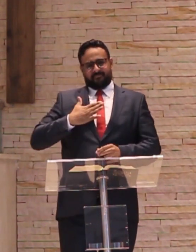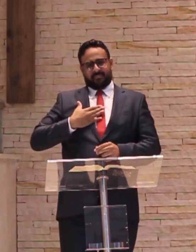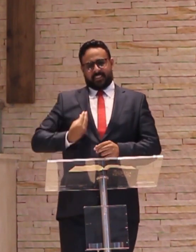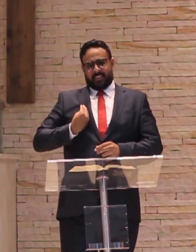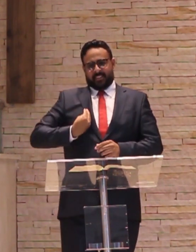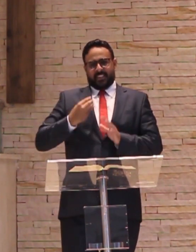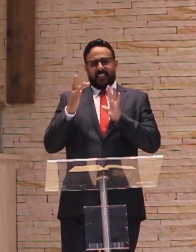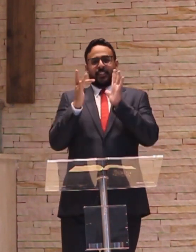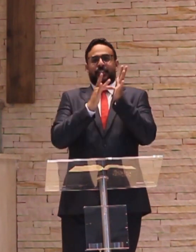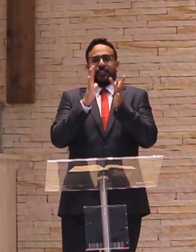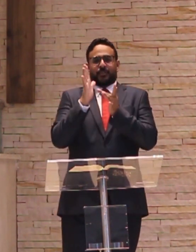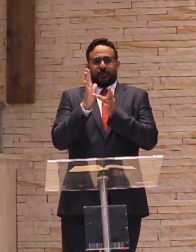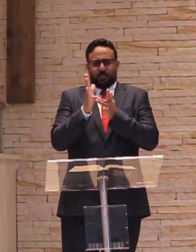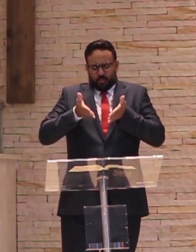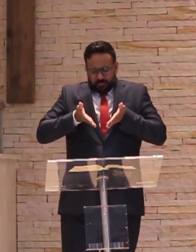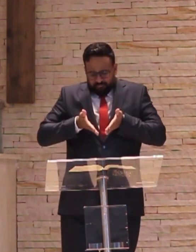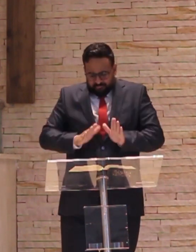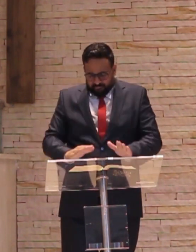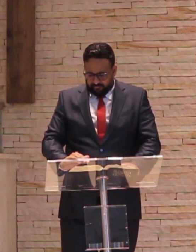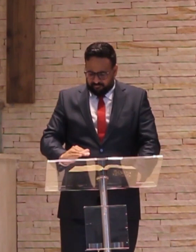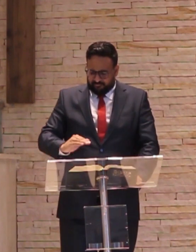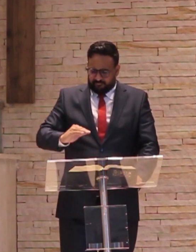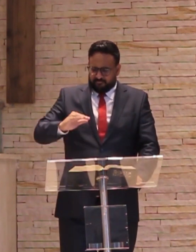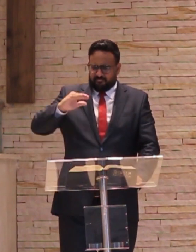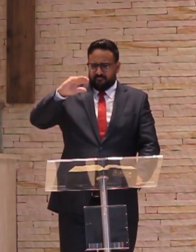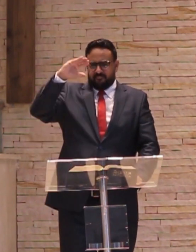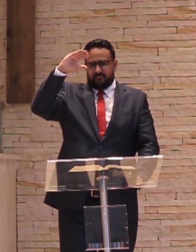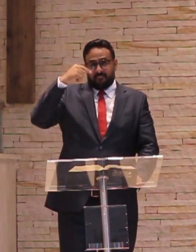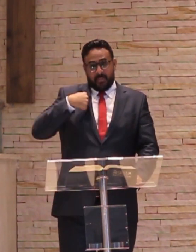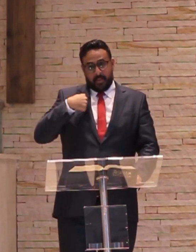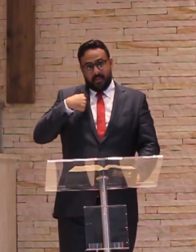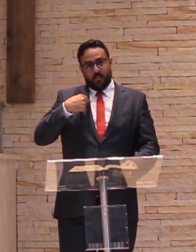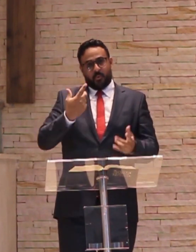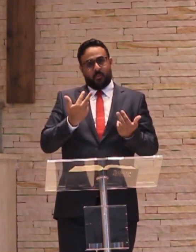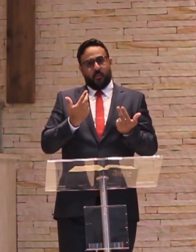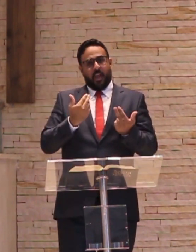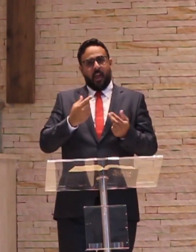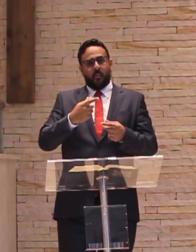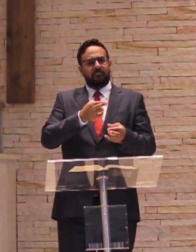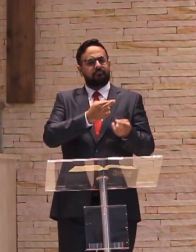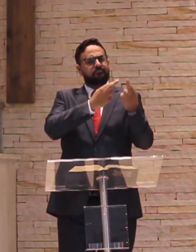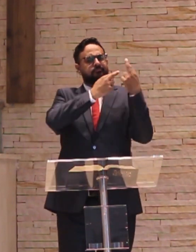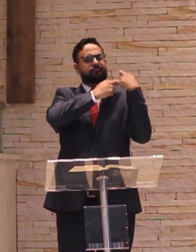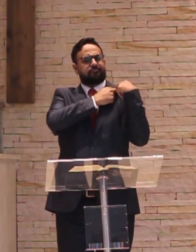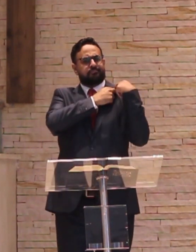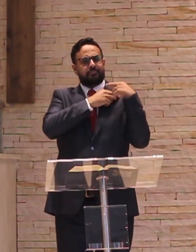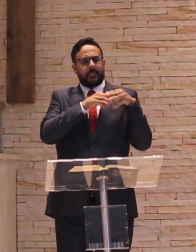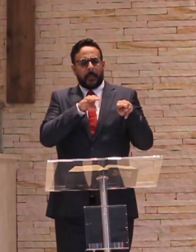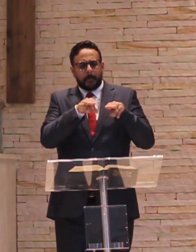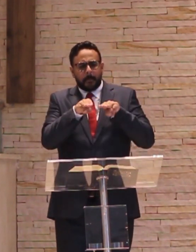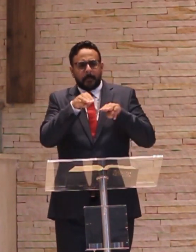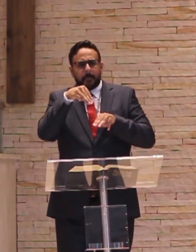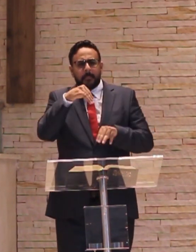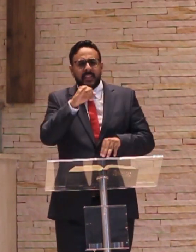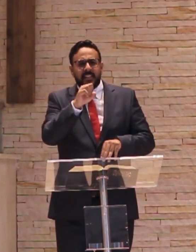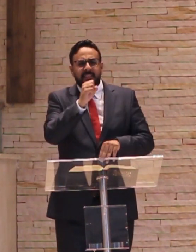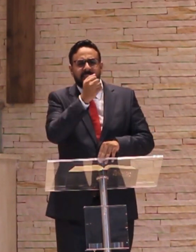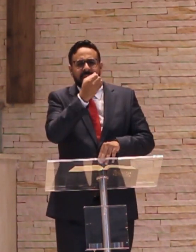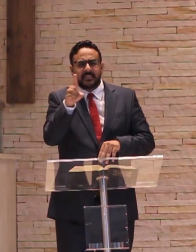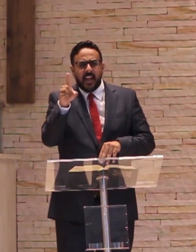para a salvação da humanidade, desde o nascimento até a sua morte na